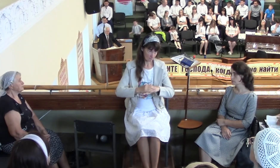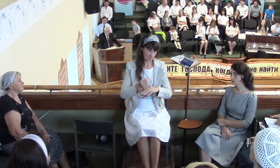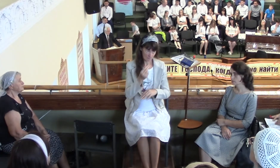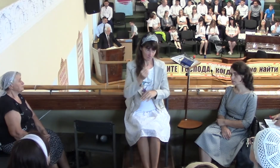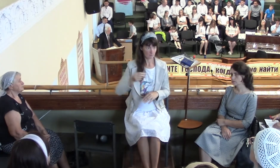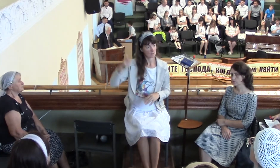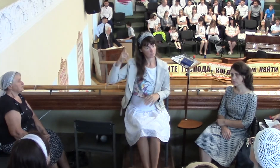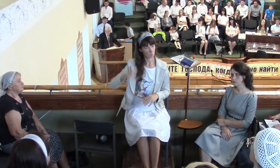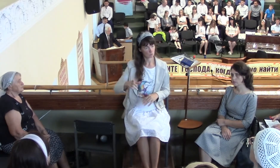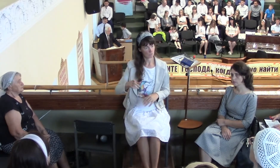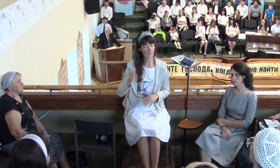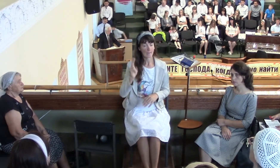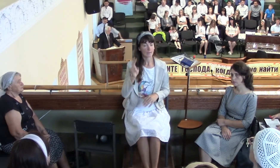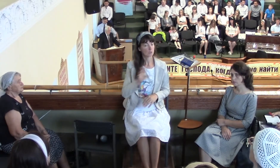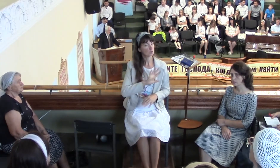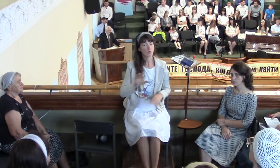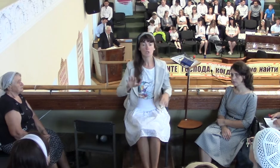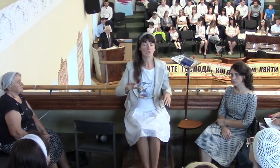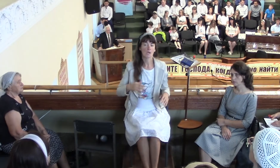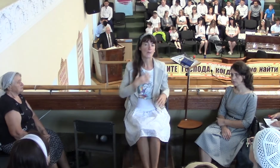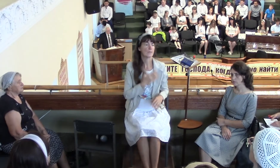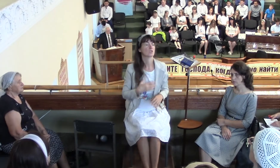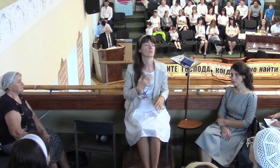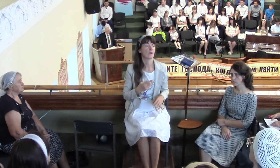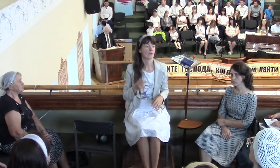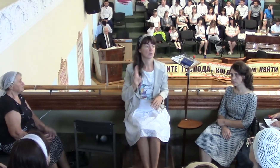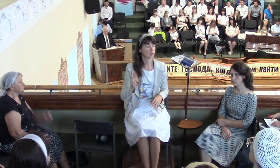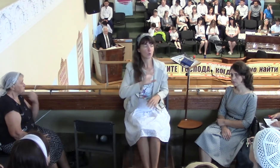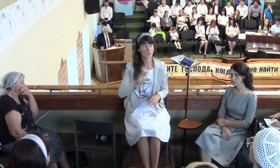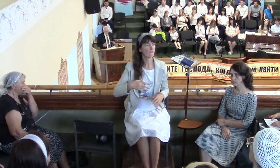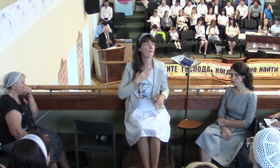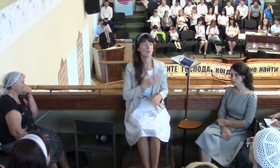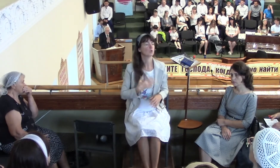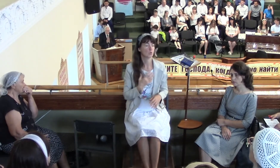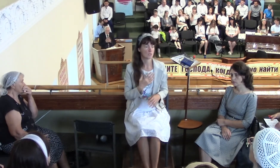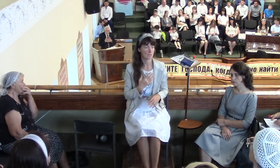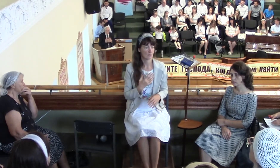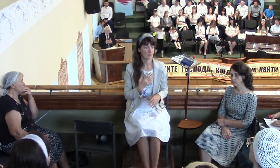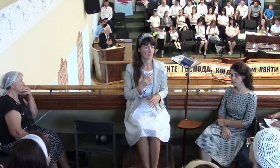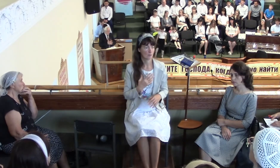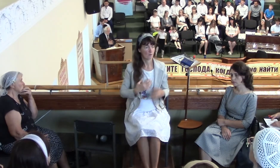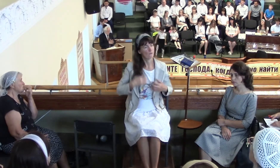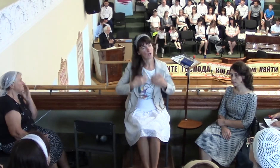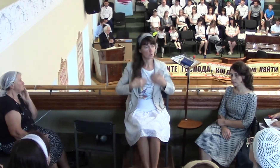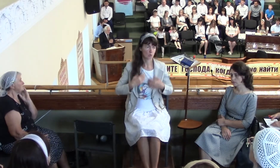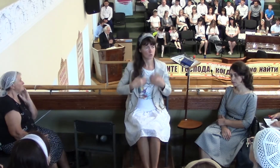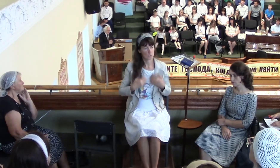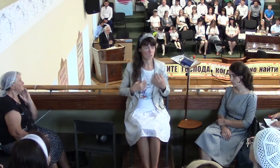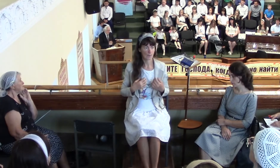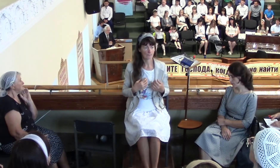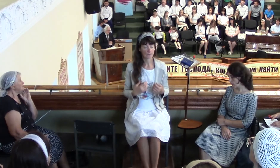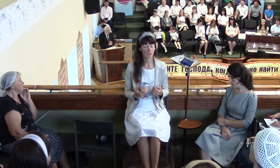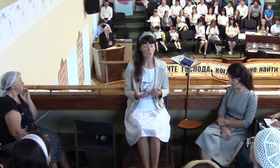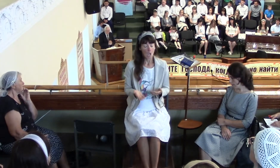переживает, кто не волнуется, если мы уже перестали трепетать перед тем, когда мы участвуем в